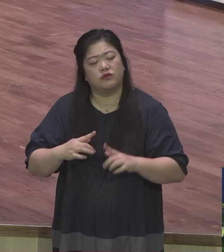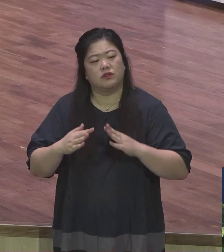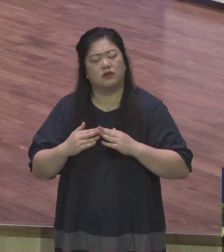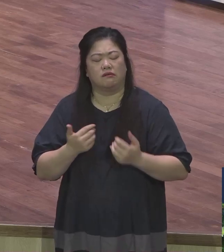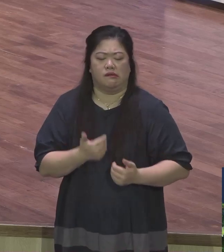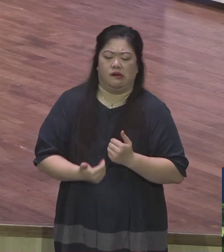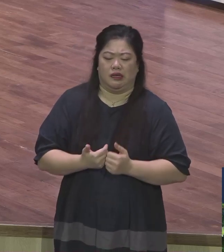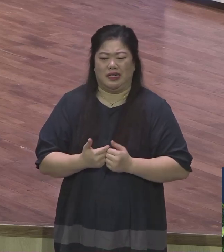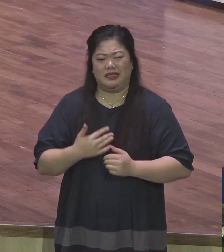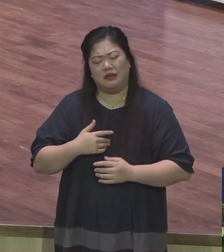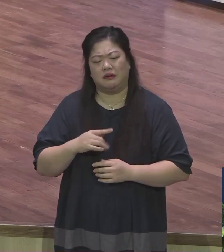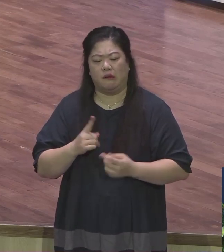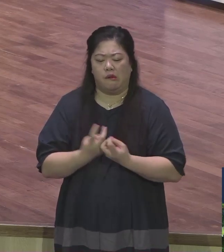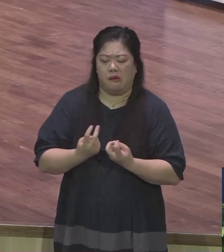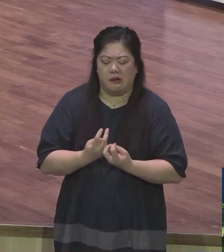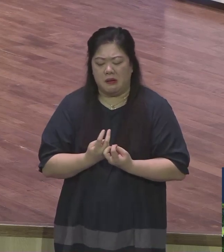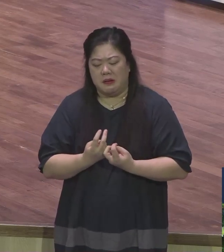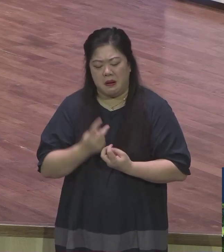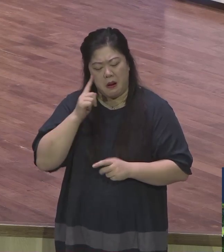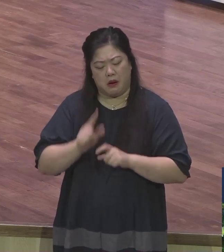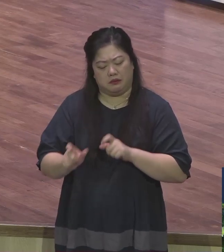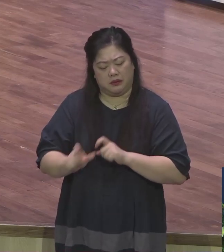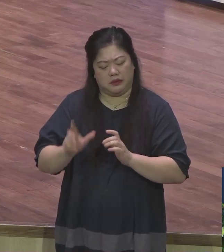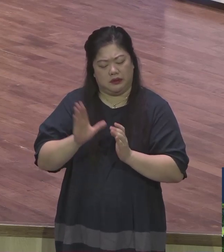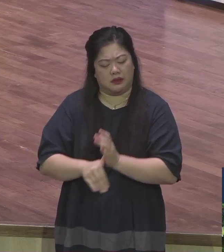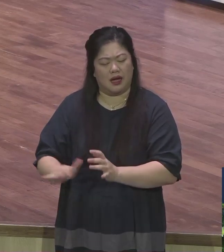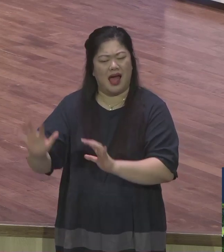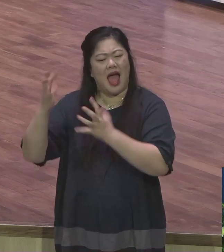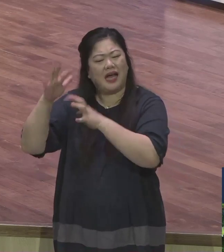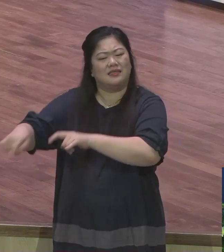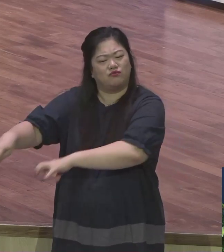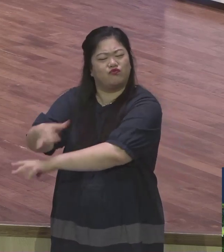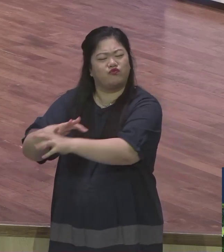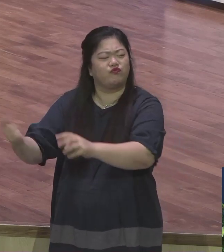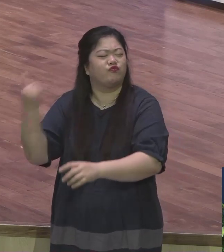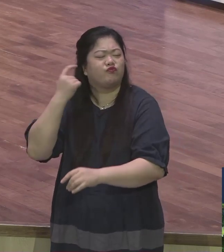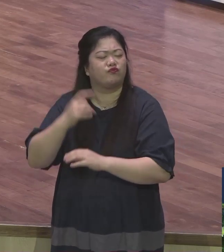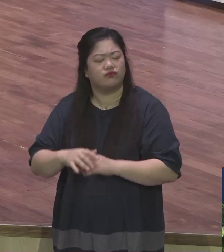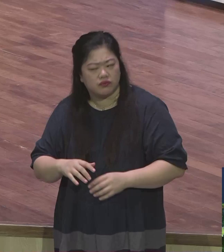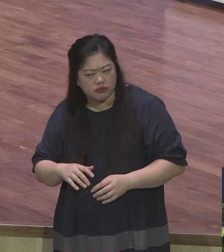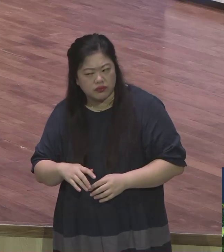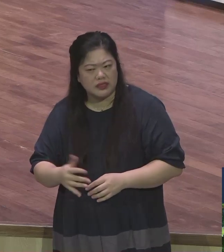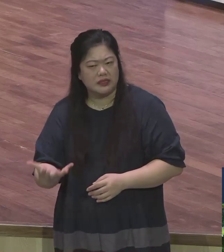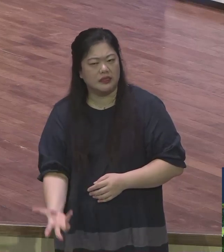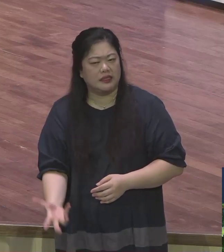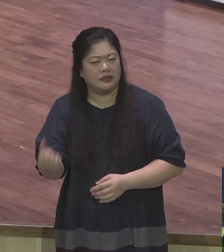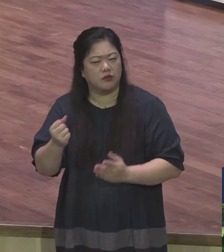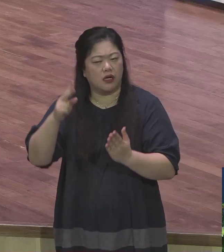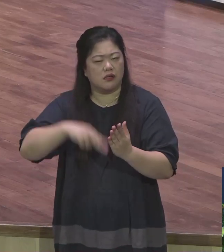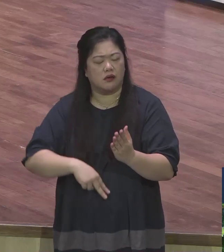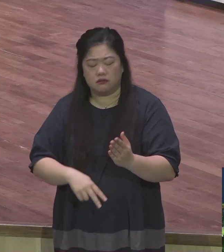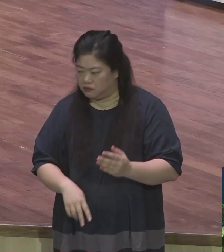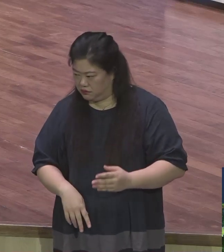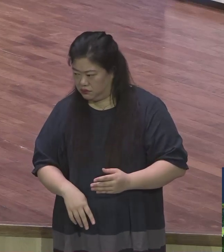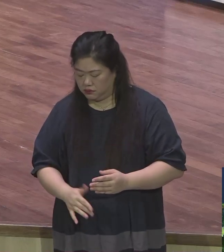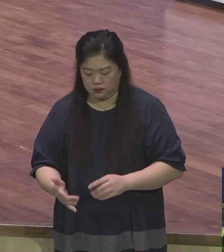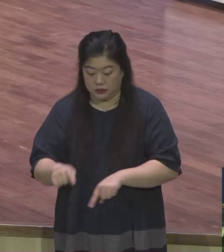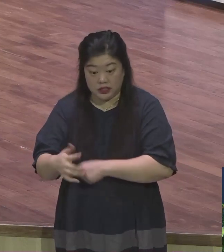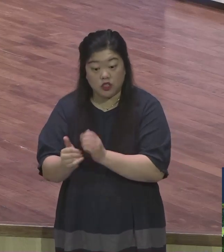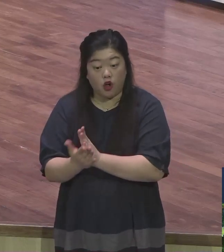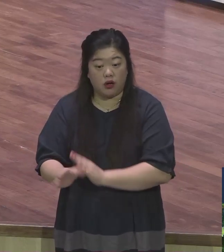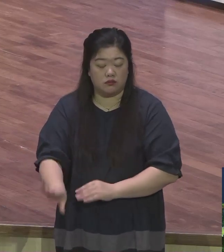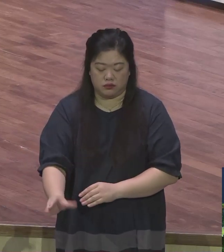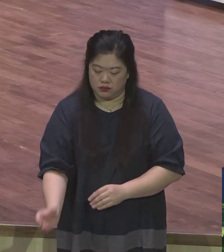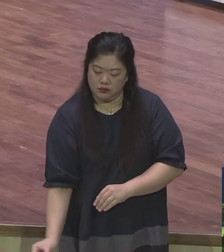톨레 레게 톨레 레게 그러니까 이 소리가 들려와서 앞에 놓여져 있는 이 성경책을 들고